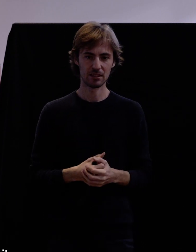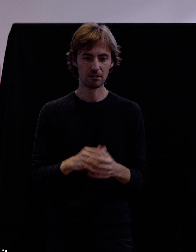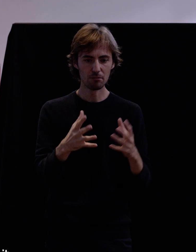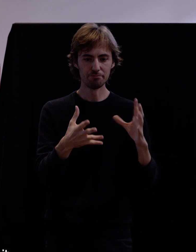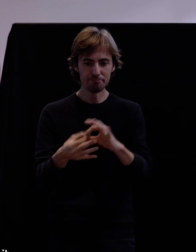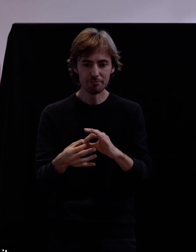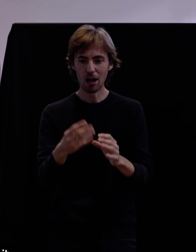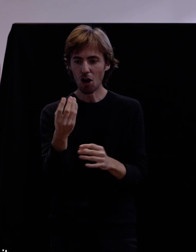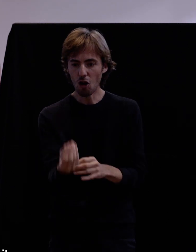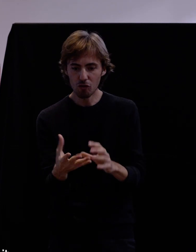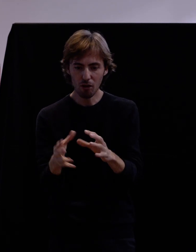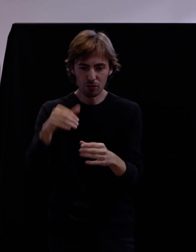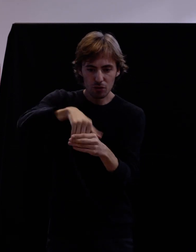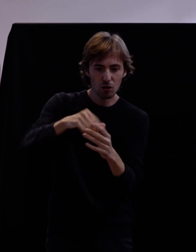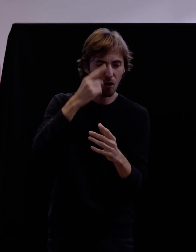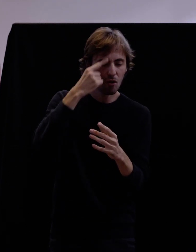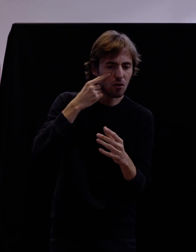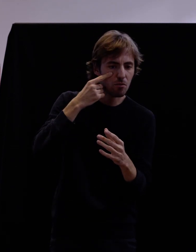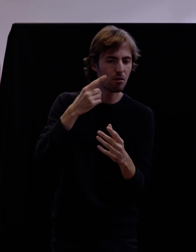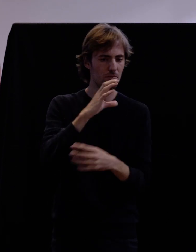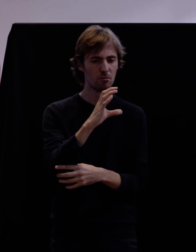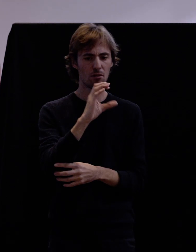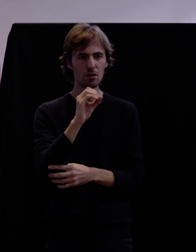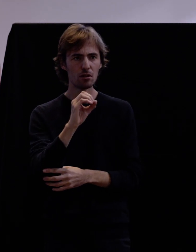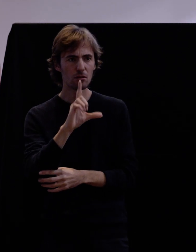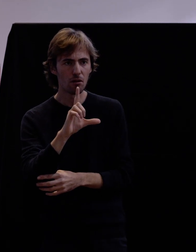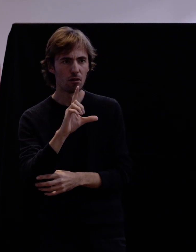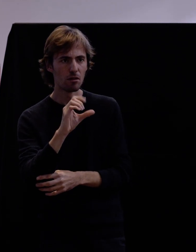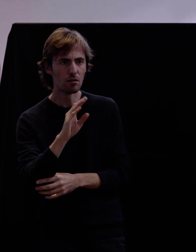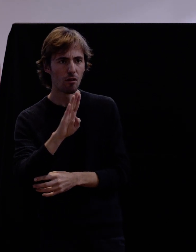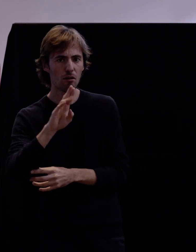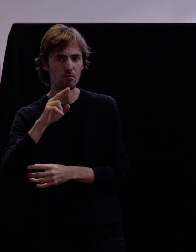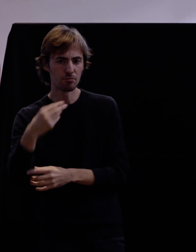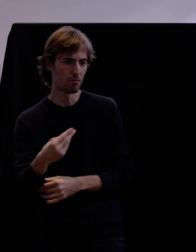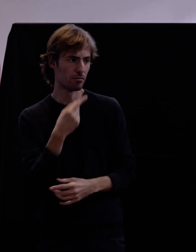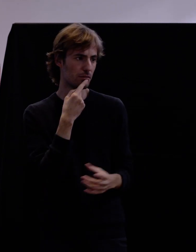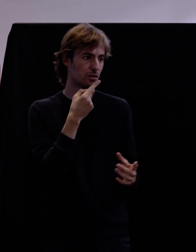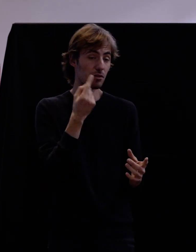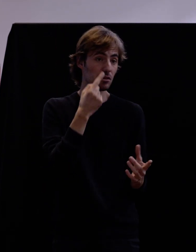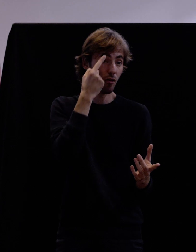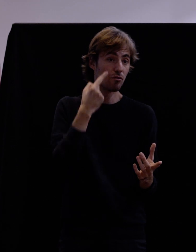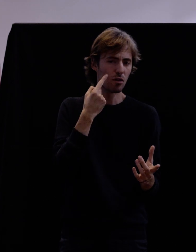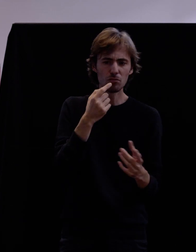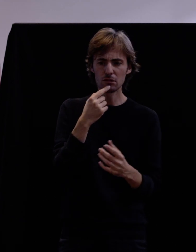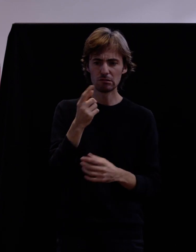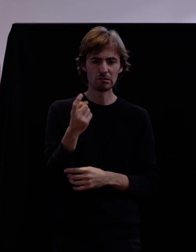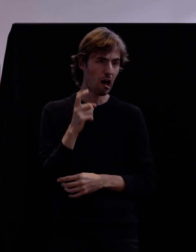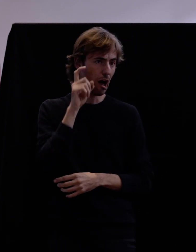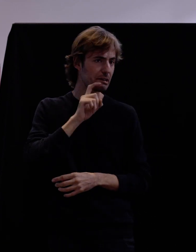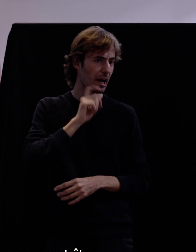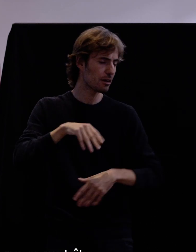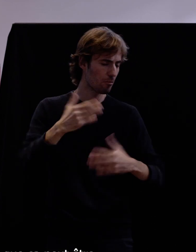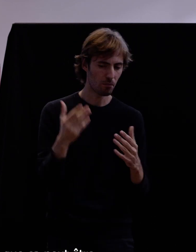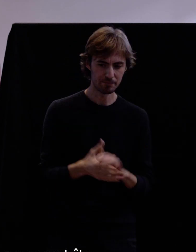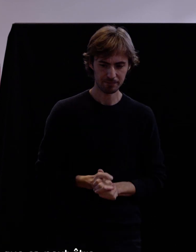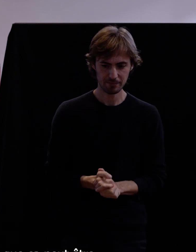associait des enfants qui avaient des colobomes. Alors, qu'est-ce que c'est qu'un colobome? Colobome, ça veut dire fente en je sais pas quoi, dans le grec, je crois.